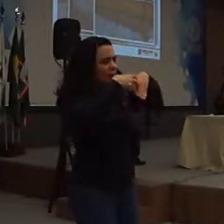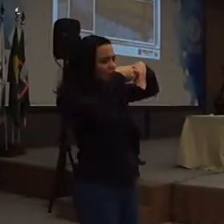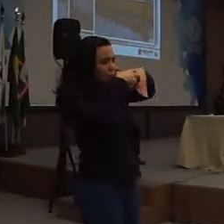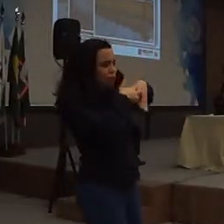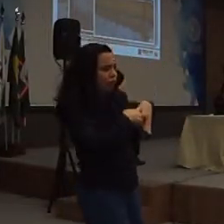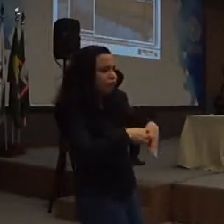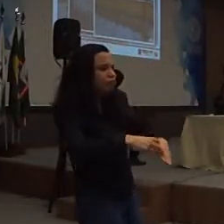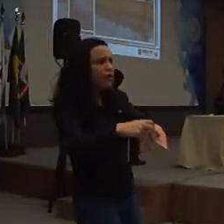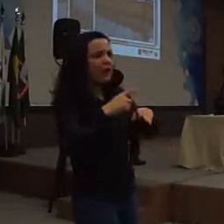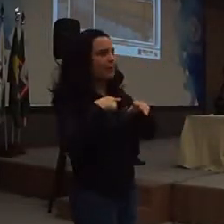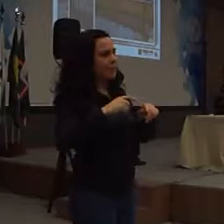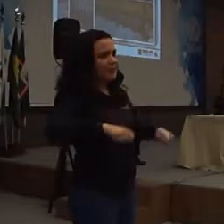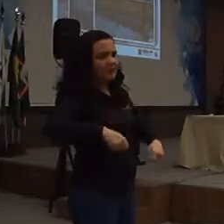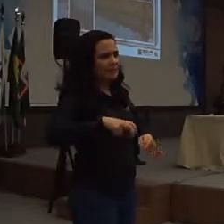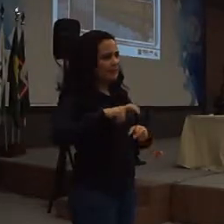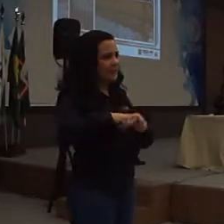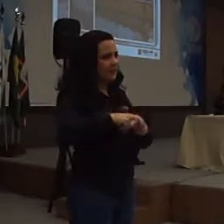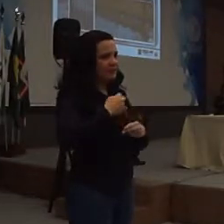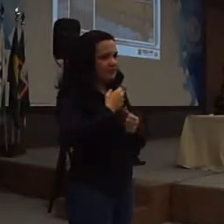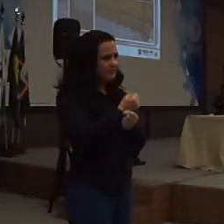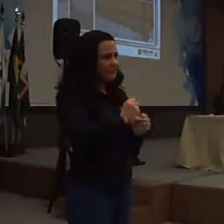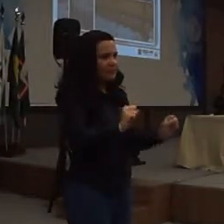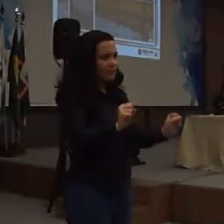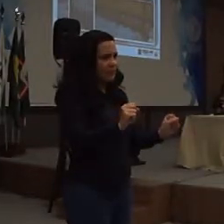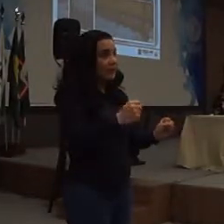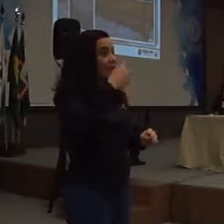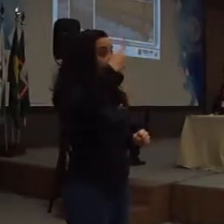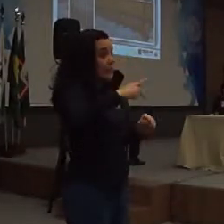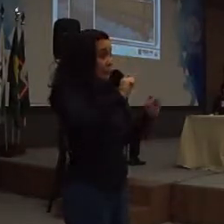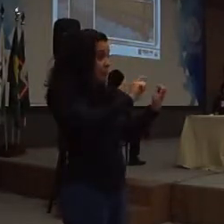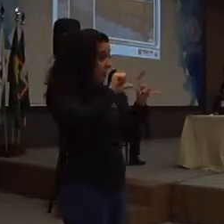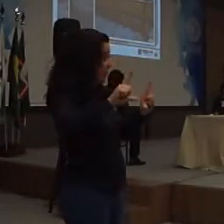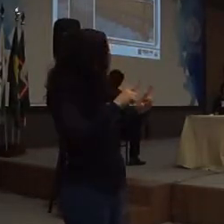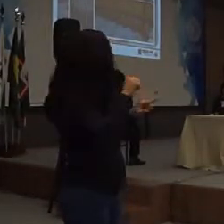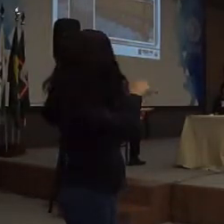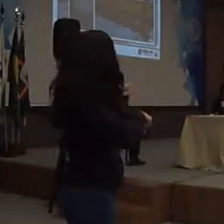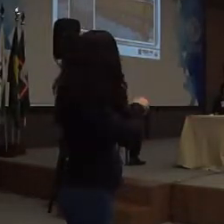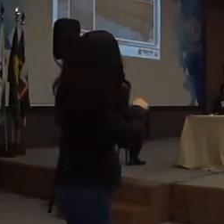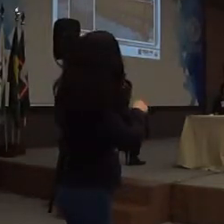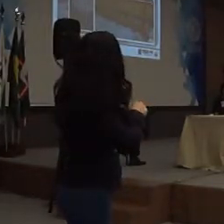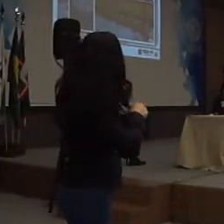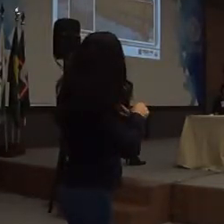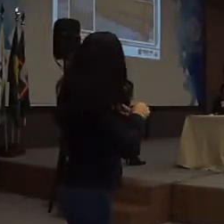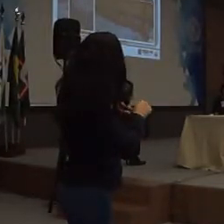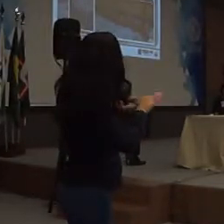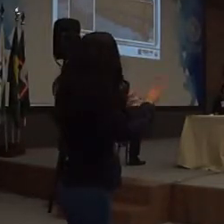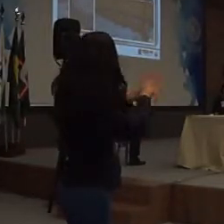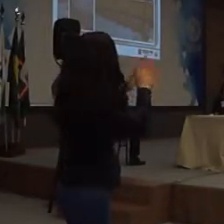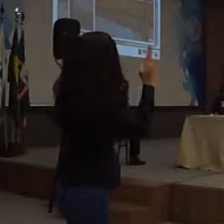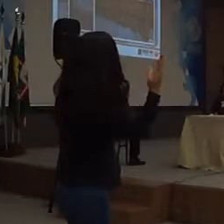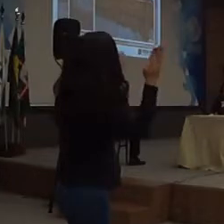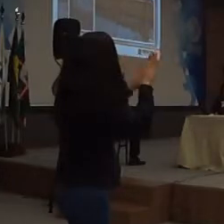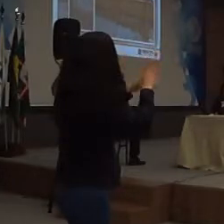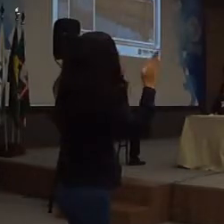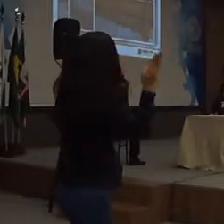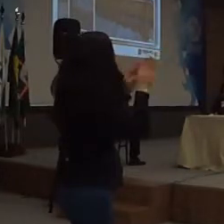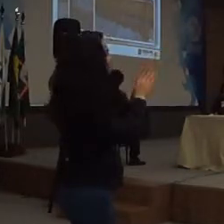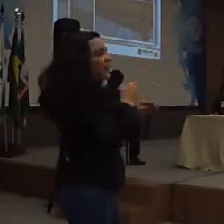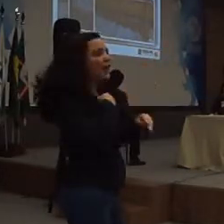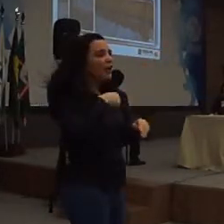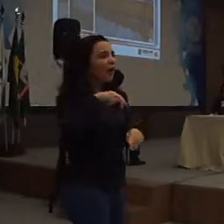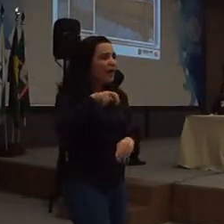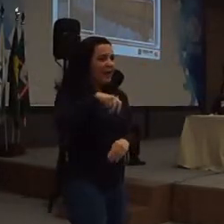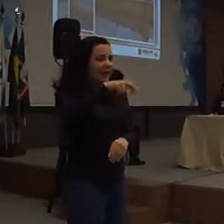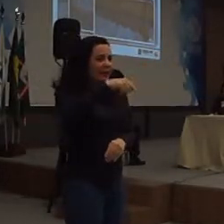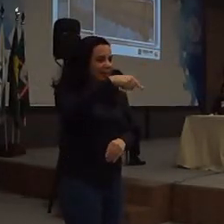de transposição. Saída, a segunda foto tem a saída de um local, uma porta, onde são redondos,